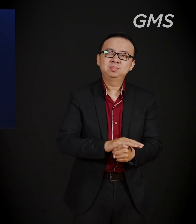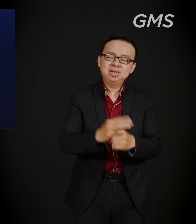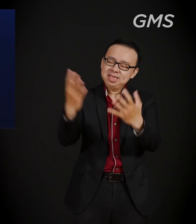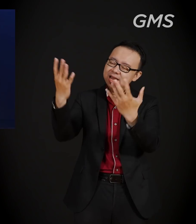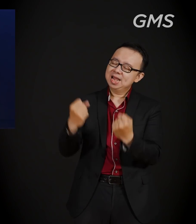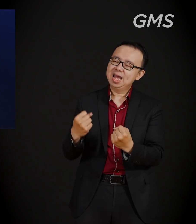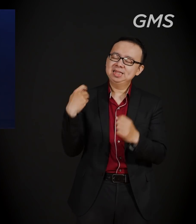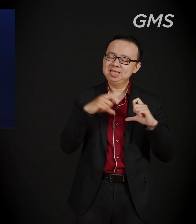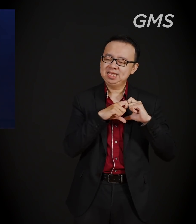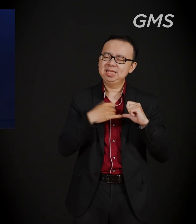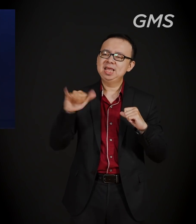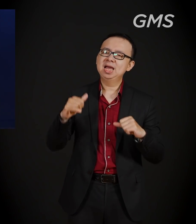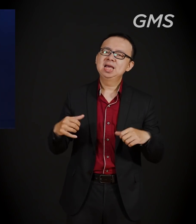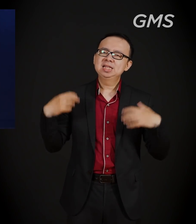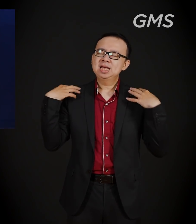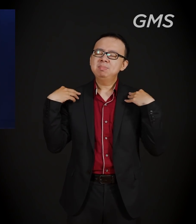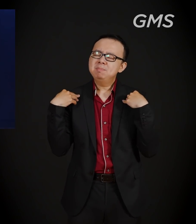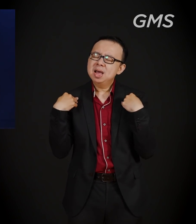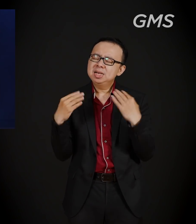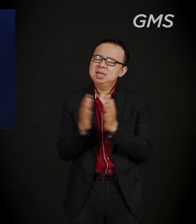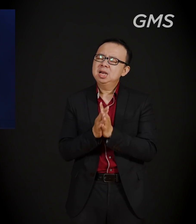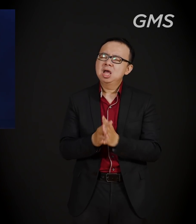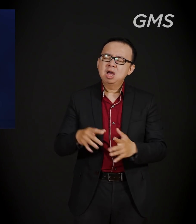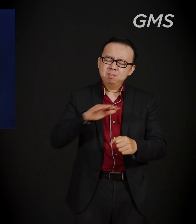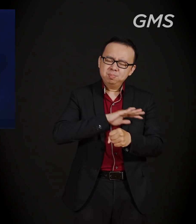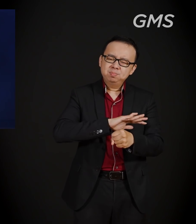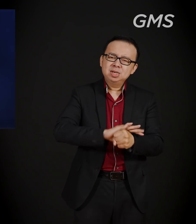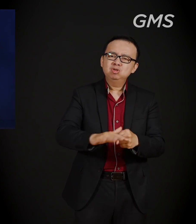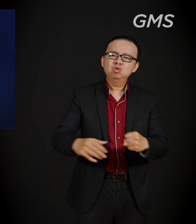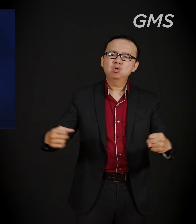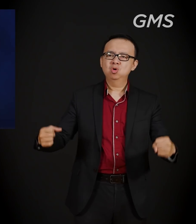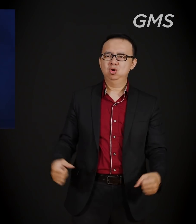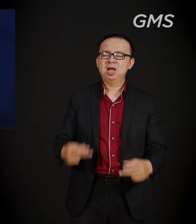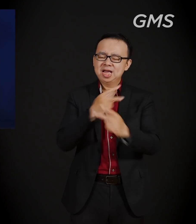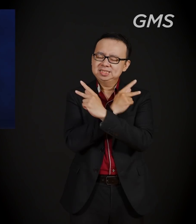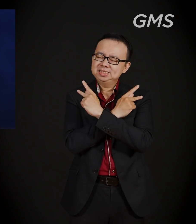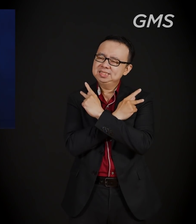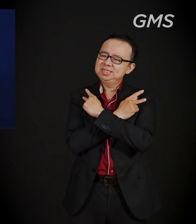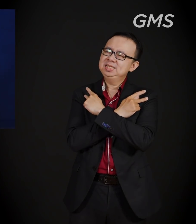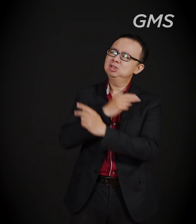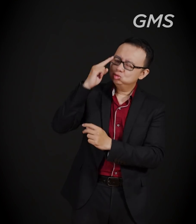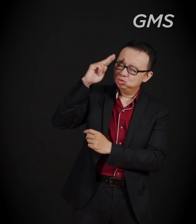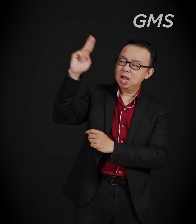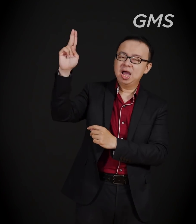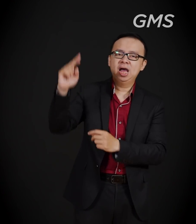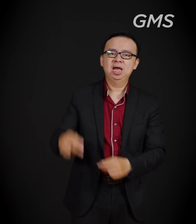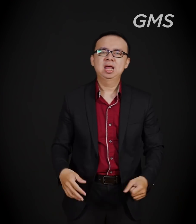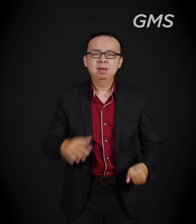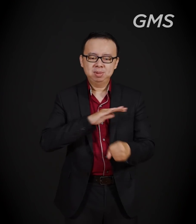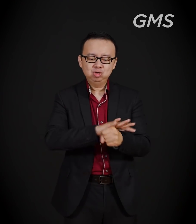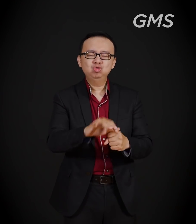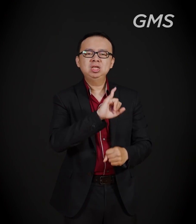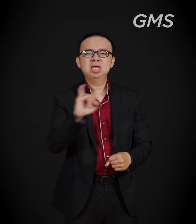berikan hati yang terbeban dan penuh kasih ilahi.